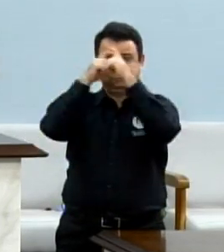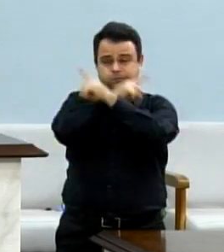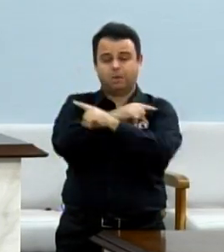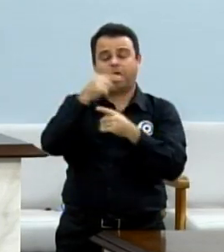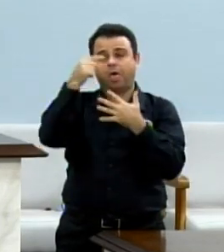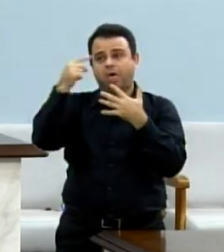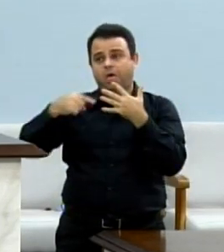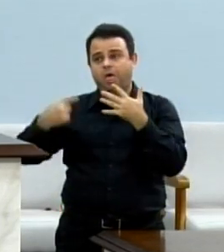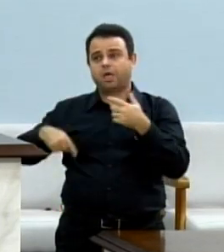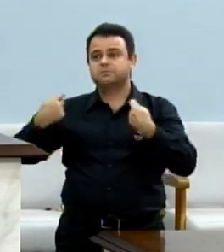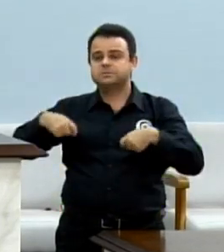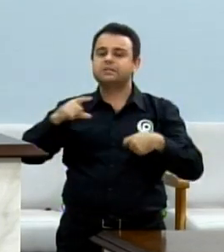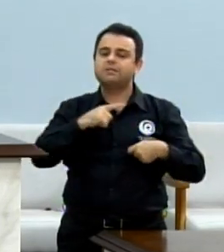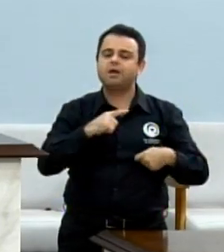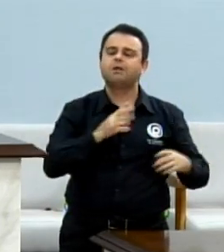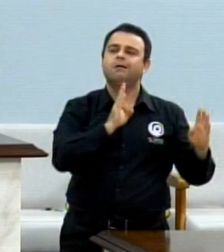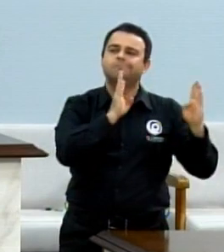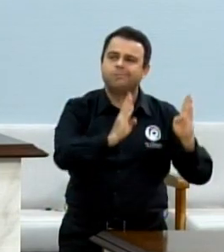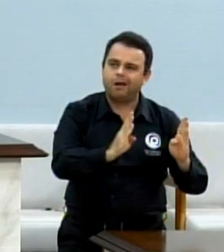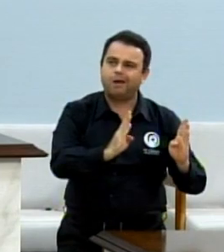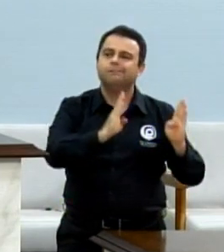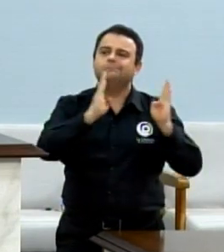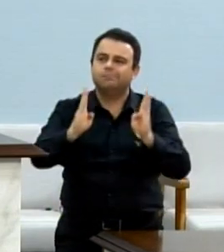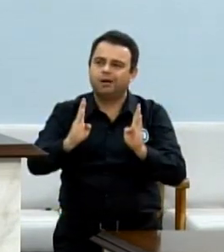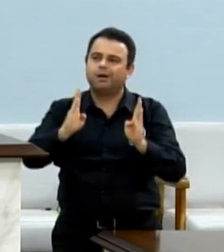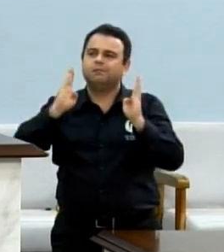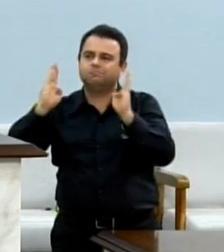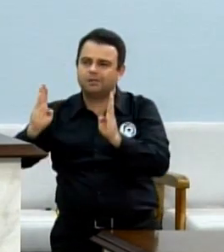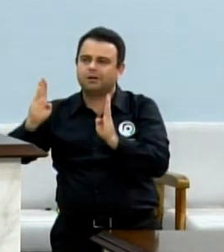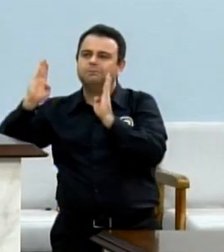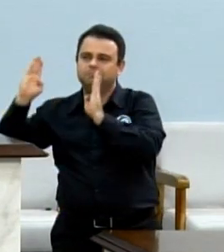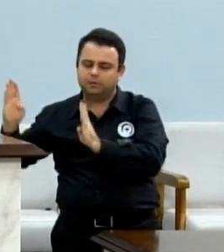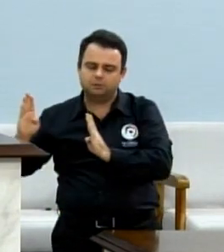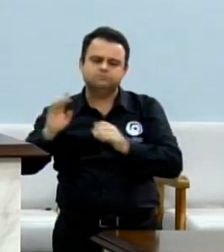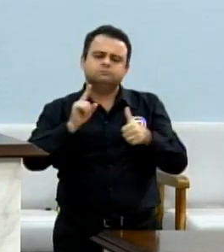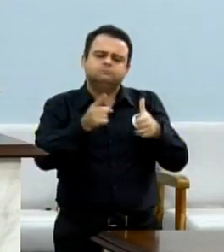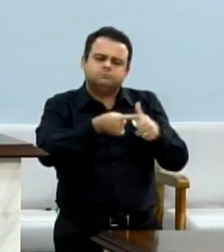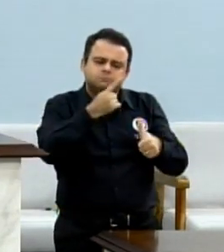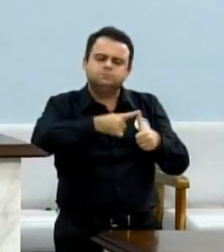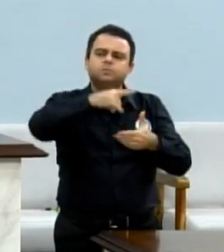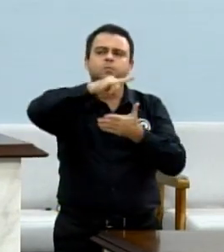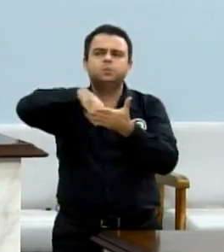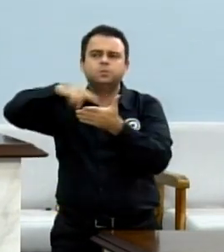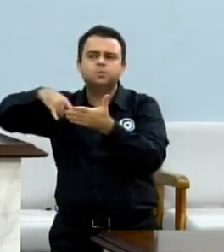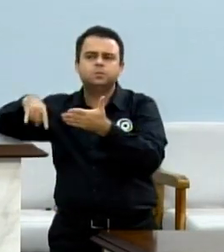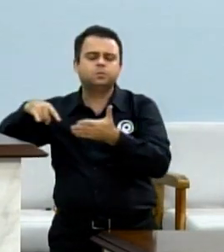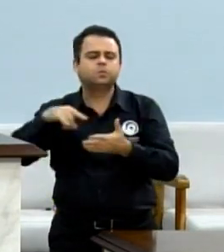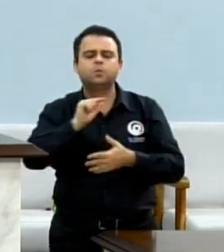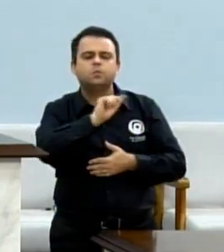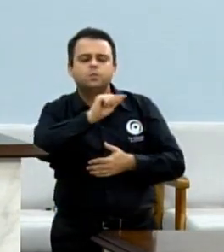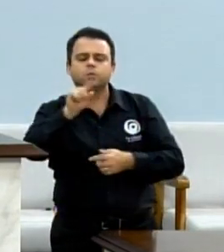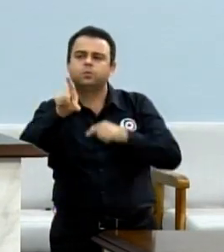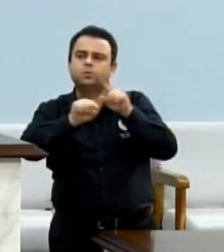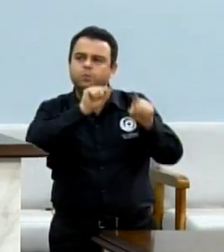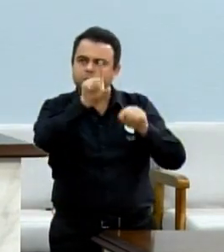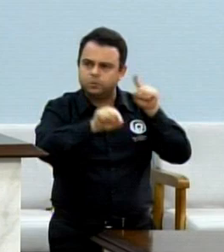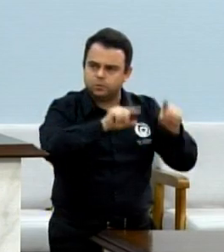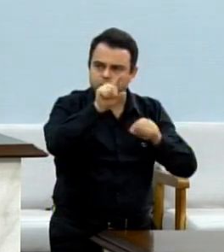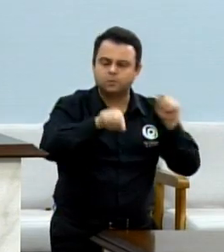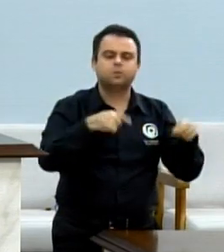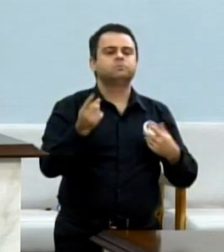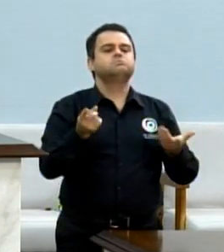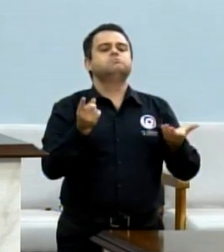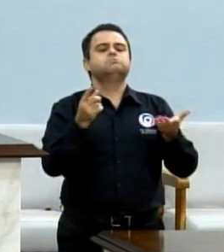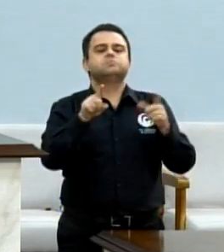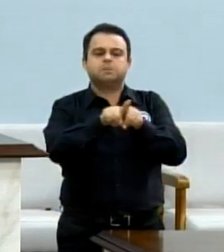adequação ela passa por vários pilares. Ela começa por montagem de fluxo, entendimento de mapeamento, aí vem as documentações que são obrigatórias